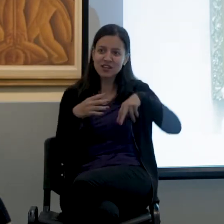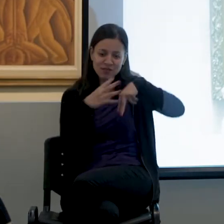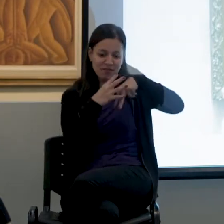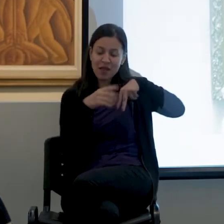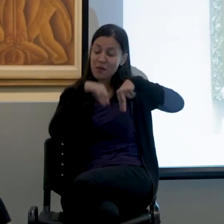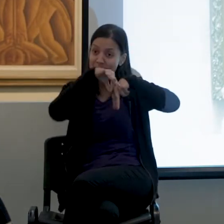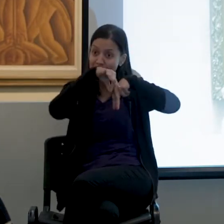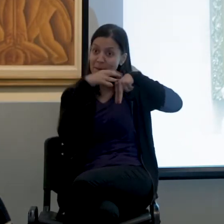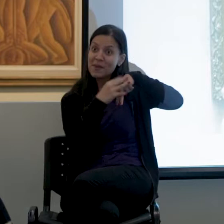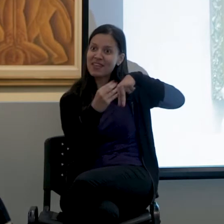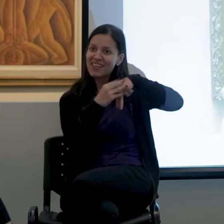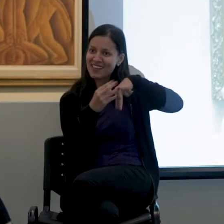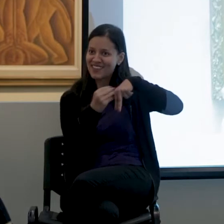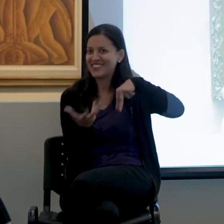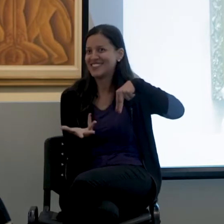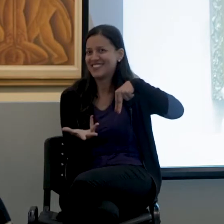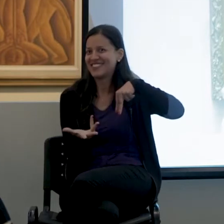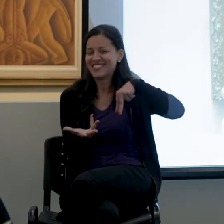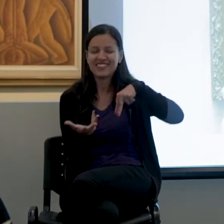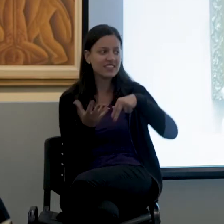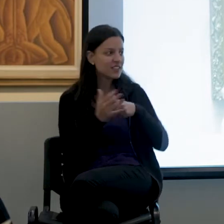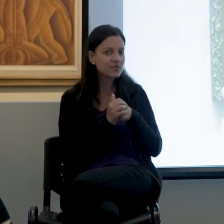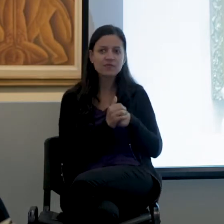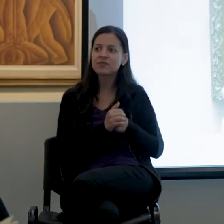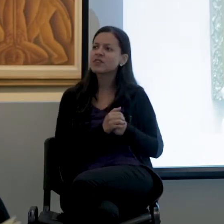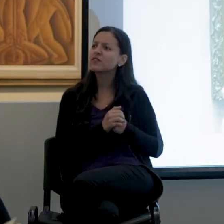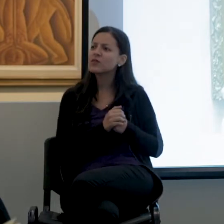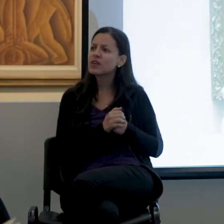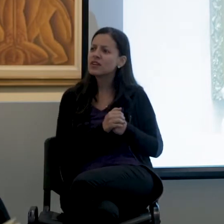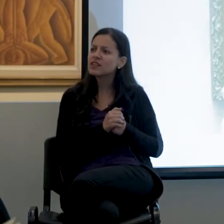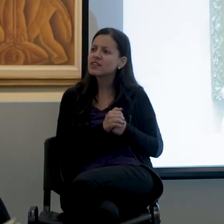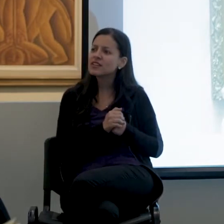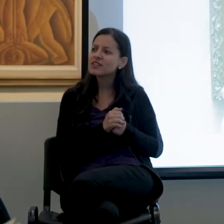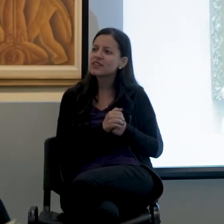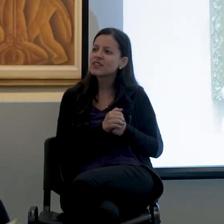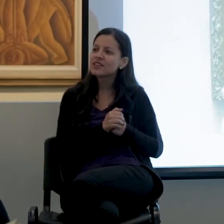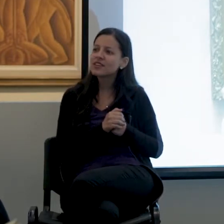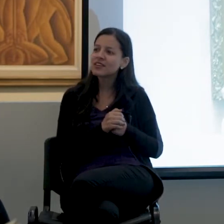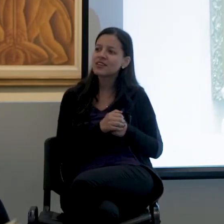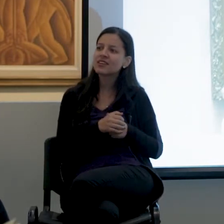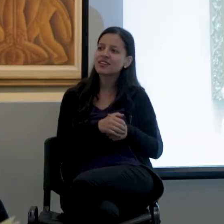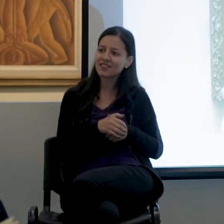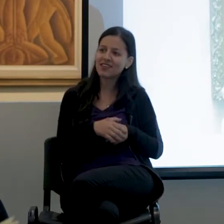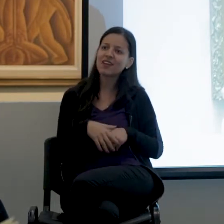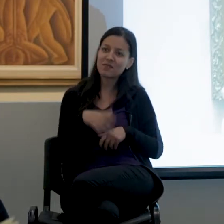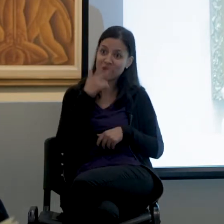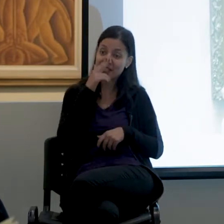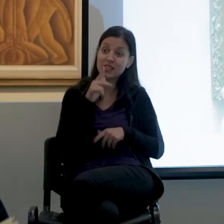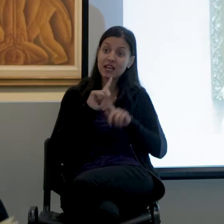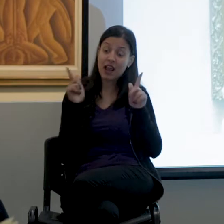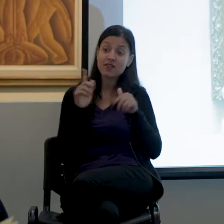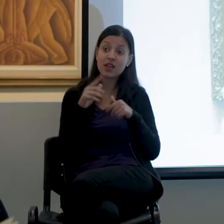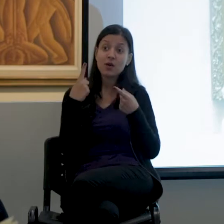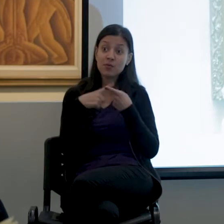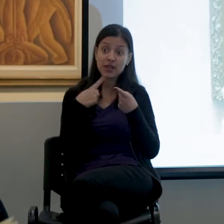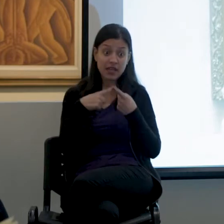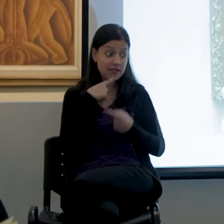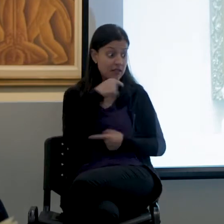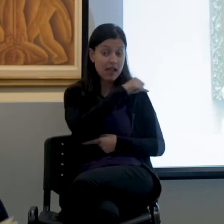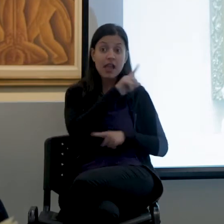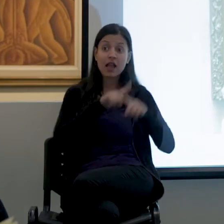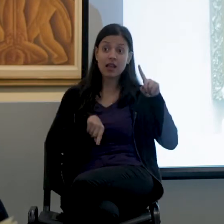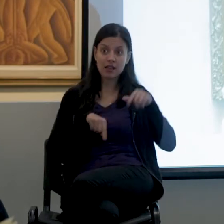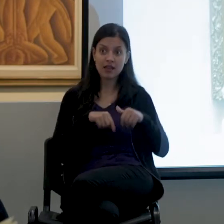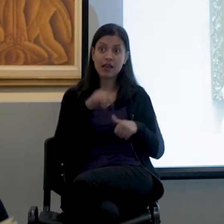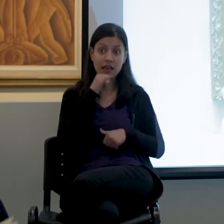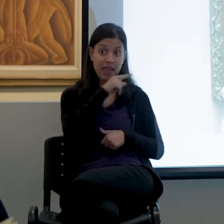Piropop tem outra coisa mais grave. Isso é verdade, é importante. É que ela é censurada. Façam uma experiência, coloquem o